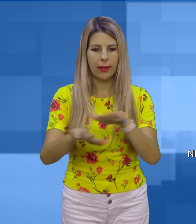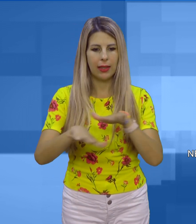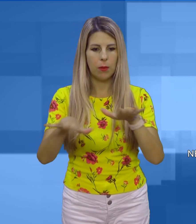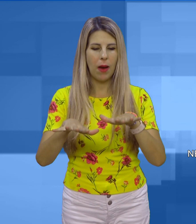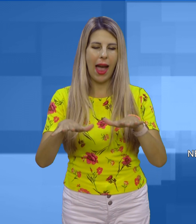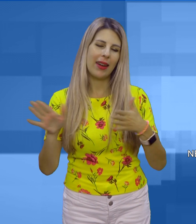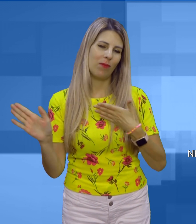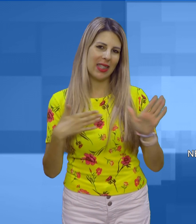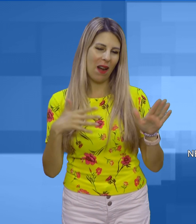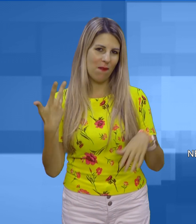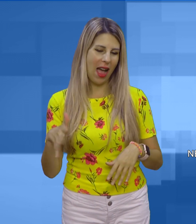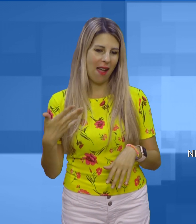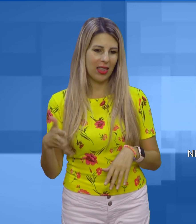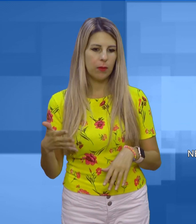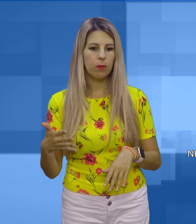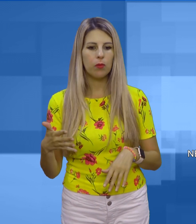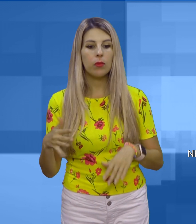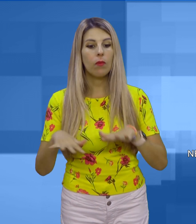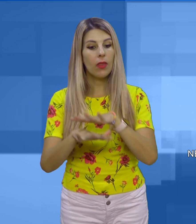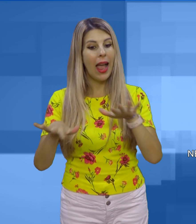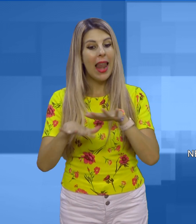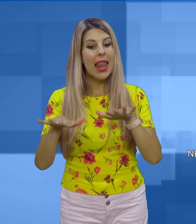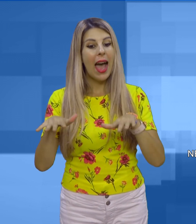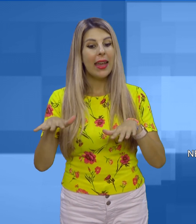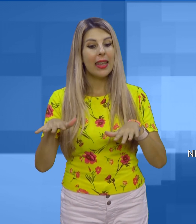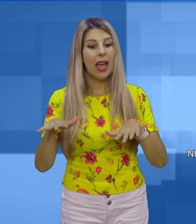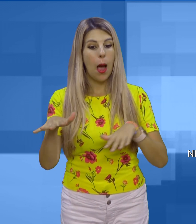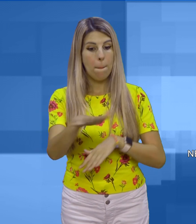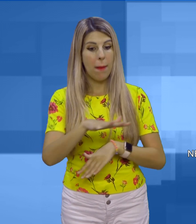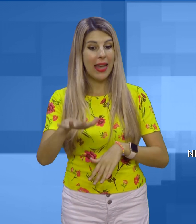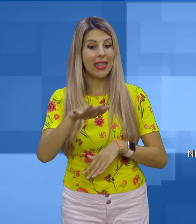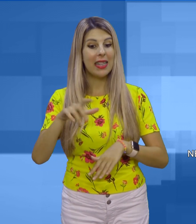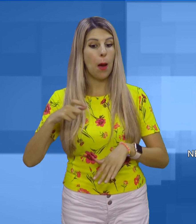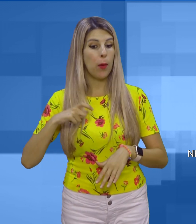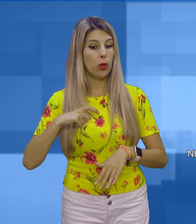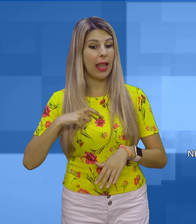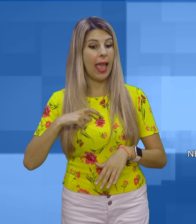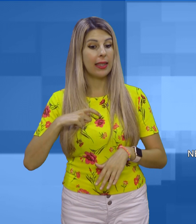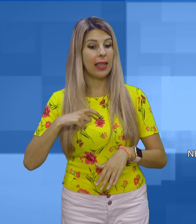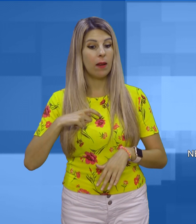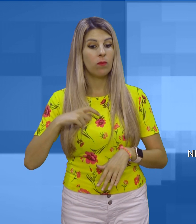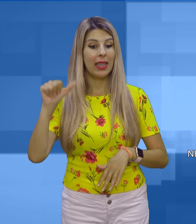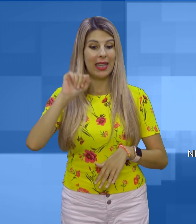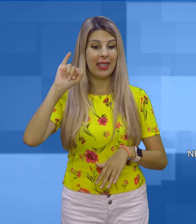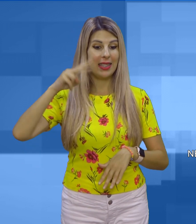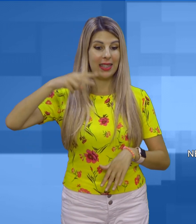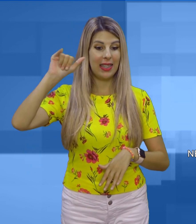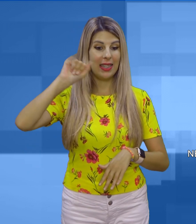penisola del Sinis, isola di Maldiventre, è suddivisa in zone, sulla base del livello di tutela. E nella zona